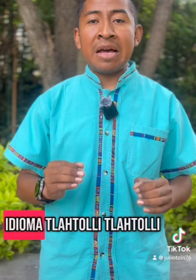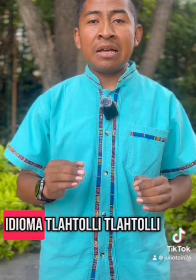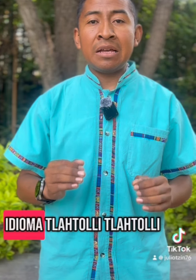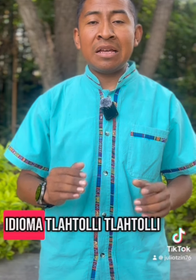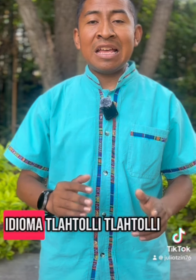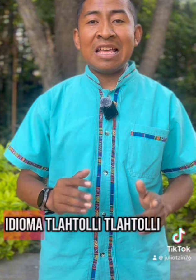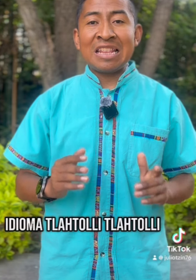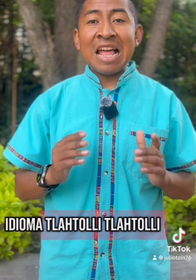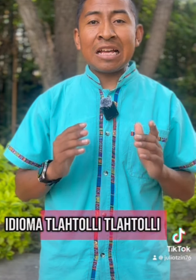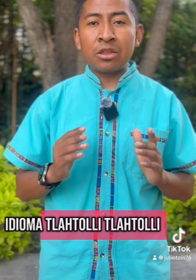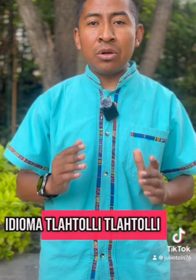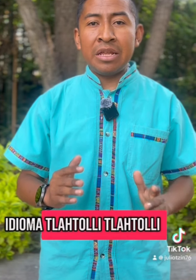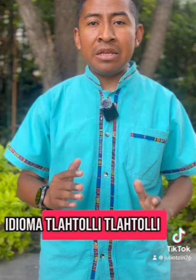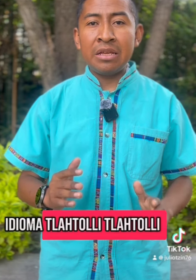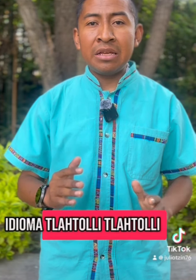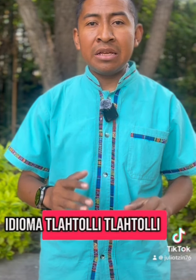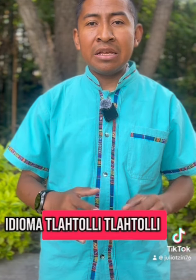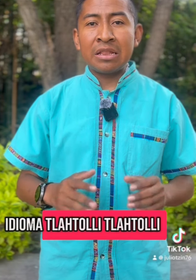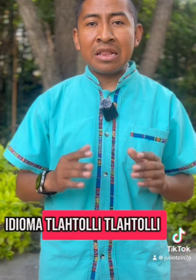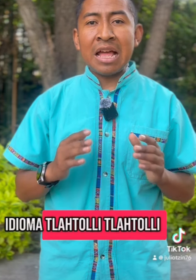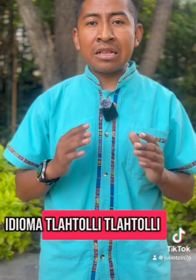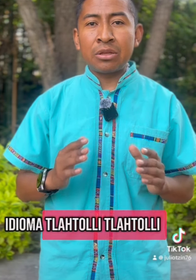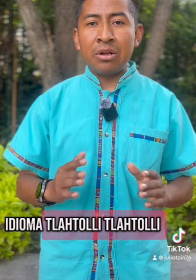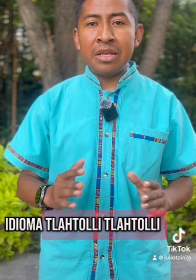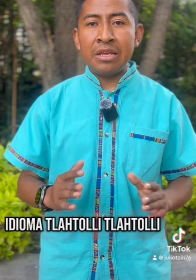Idioma, Tlachtoli, Tlachtoli.